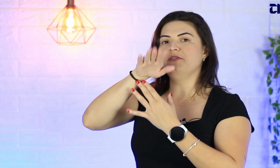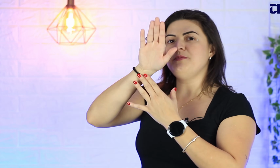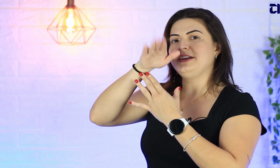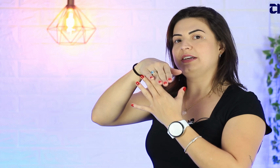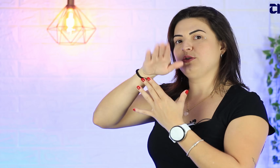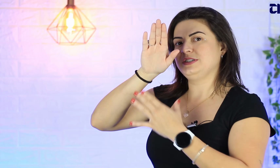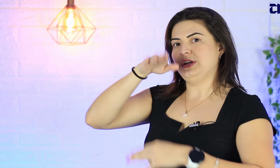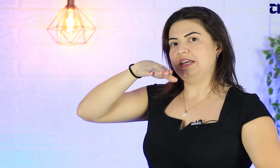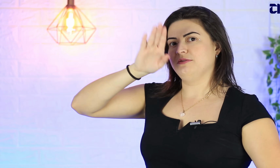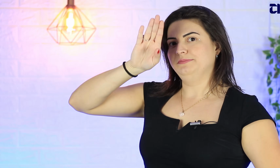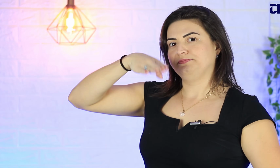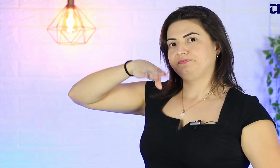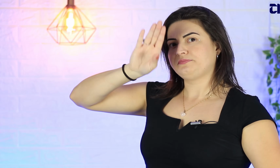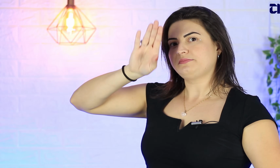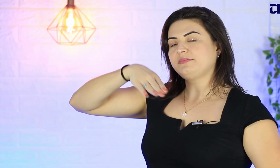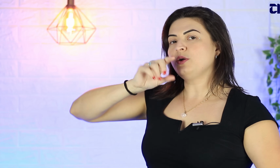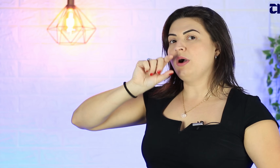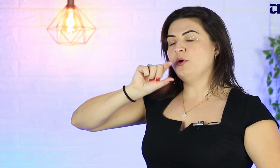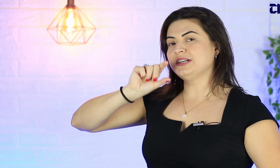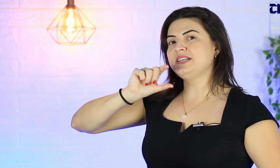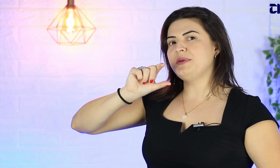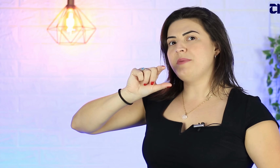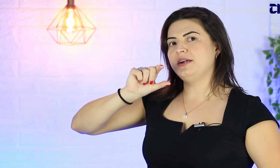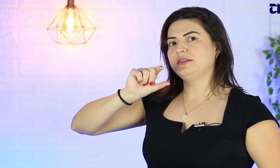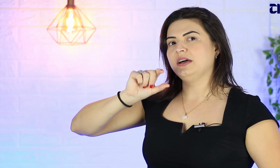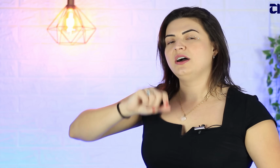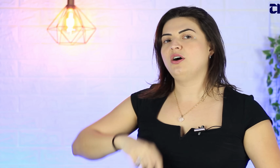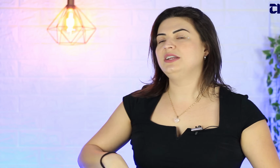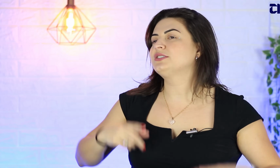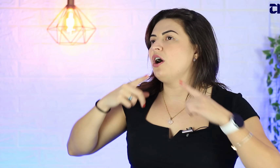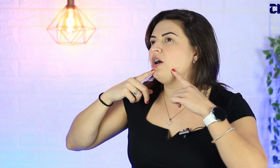movimento aqui com a sua língua, com a boca semiaberta. Olha só.